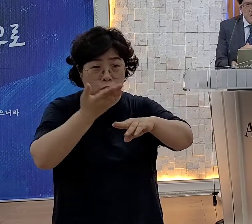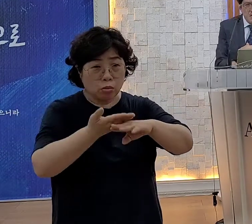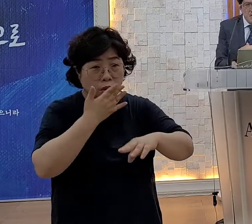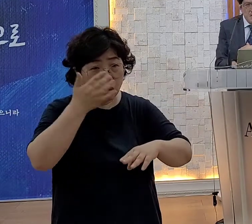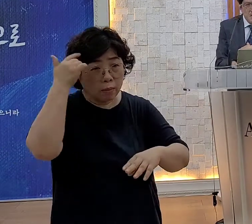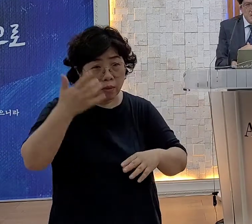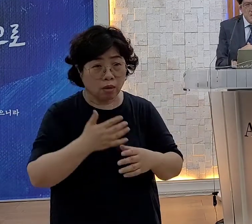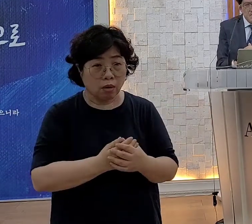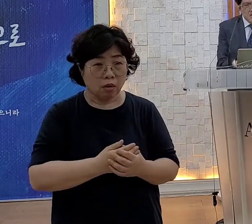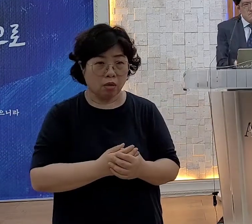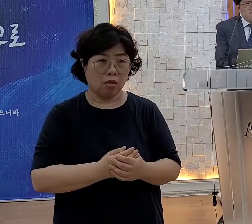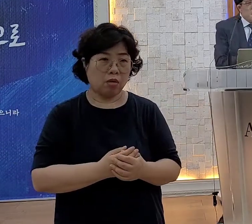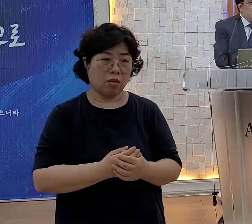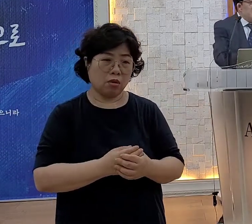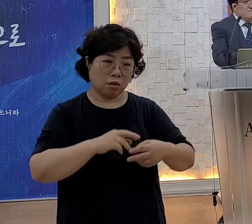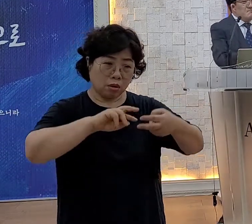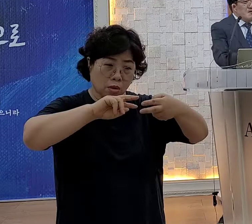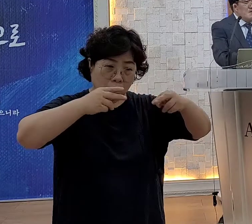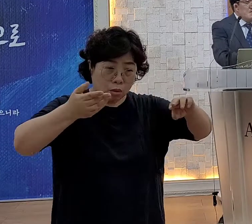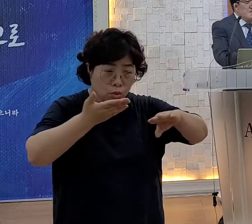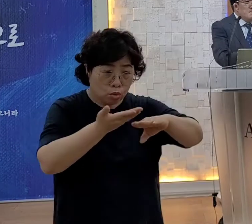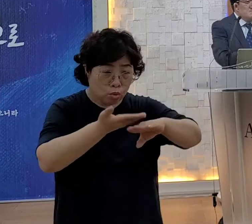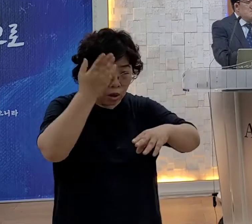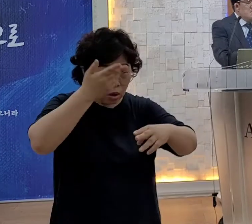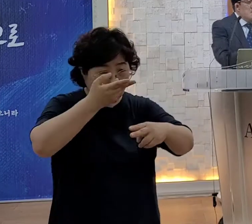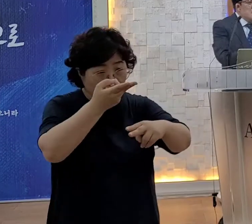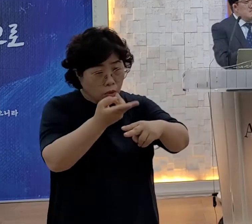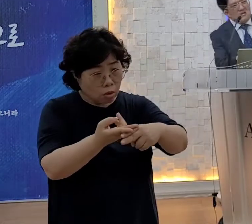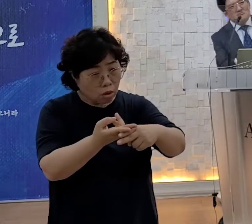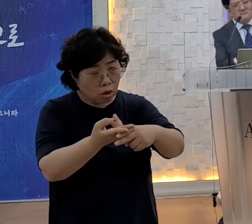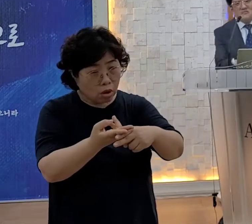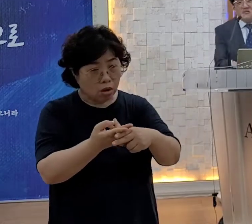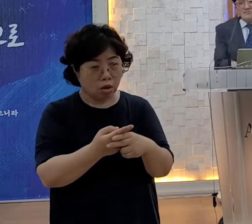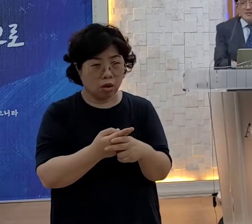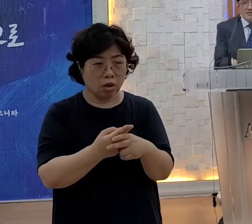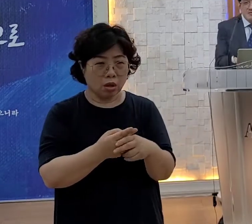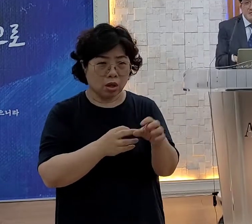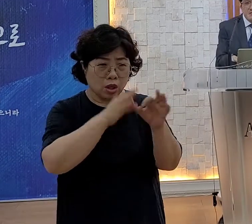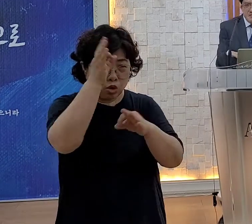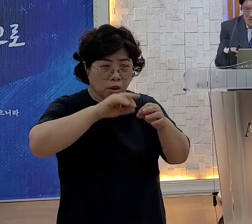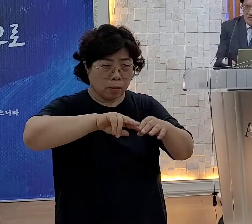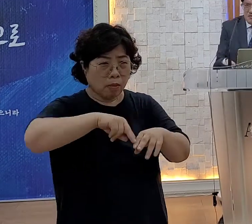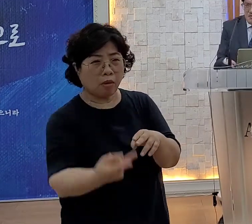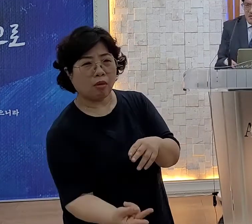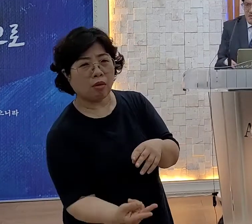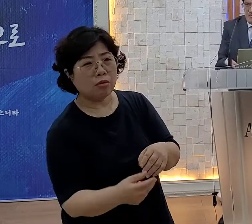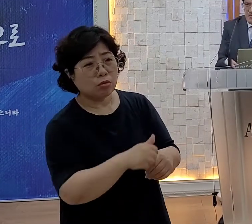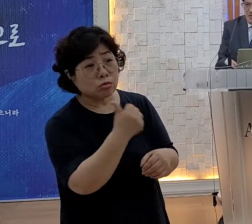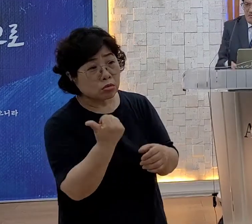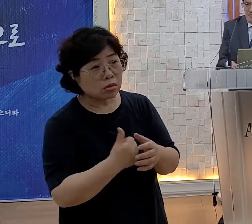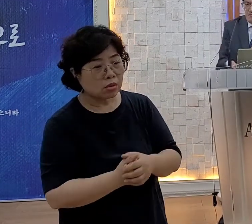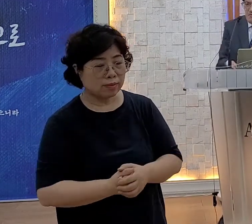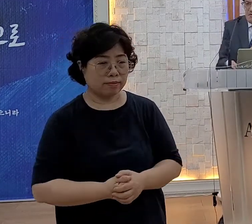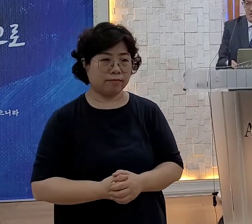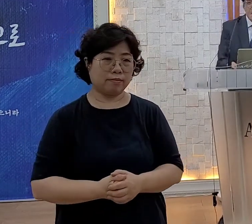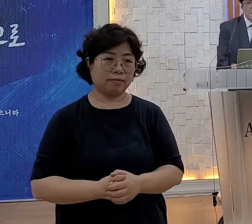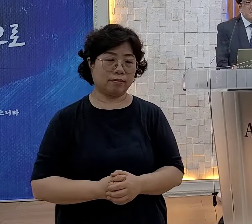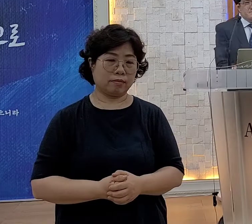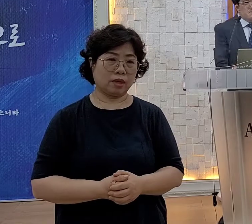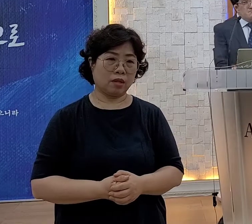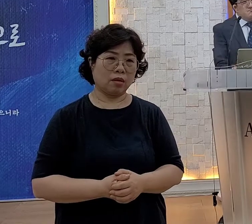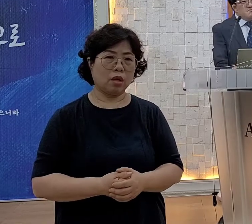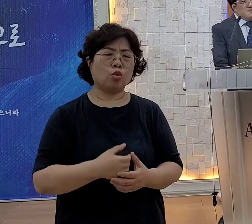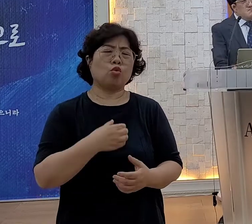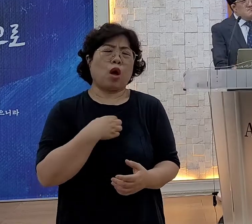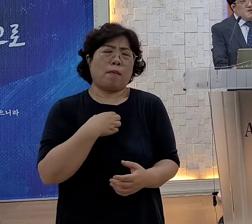있습니까? 밧줄 위에 누웠다가 조금만 잘못 삐끗하면 그냥 떨어지지 않겠습니까? 그죠?